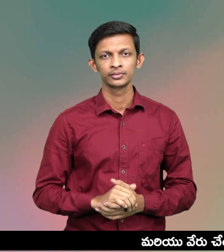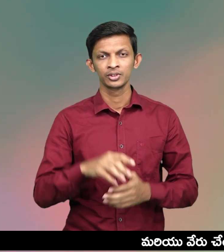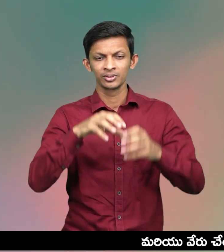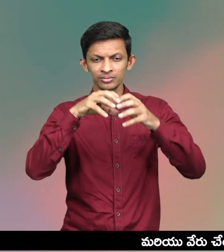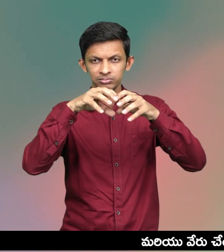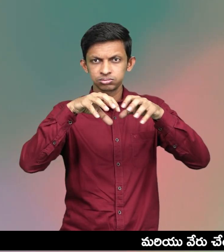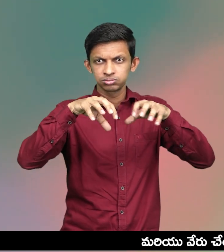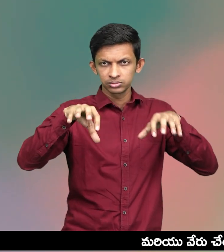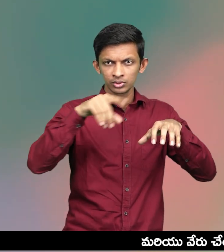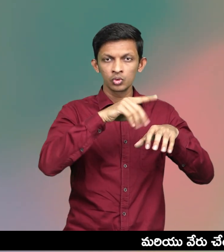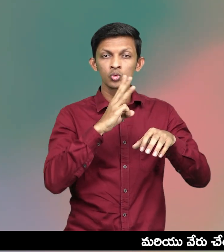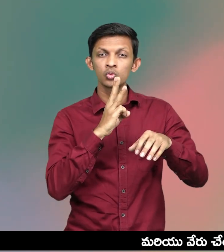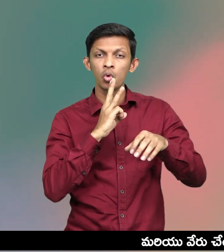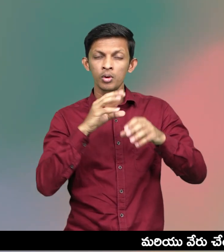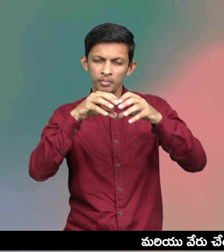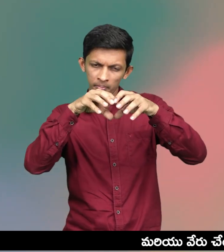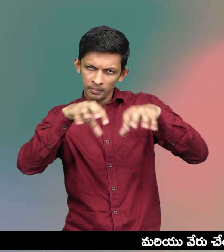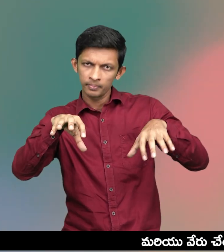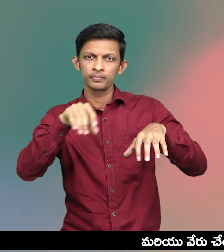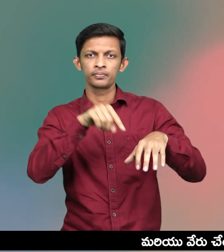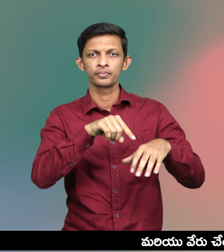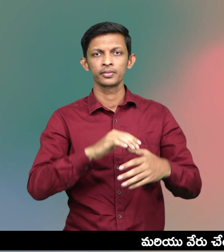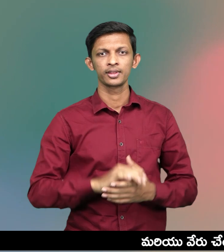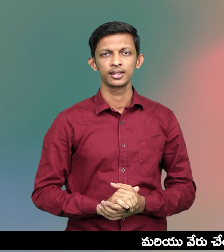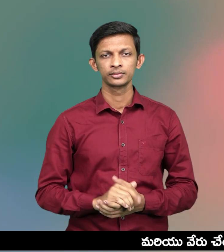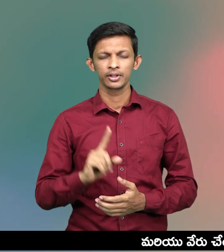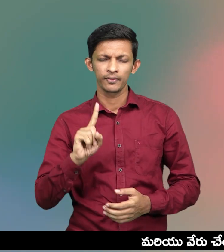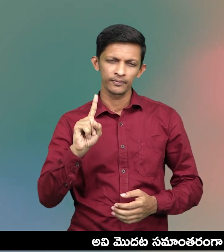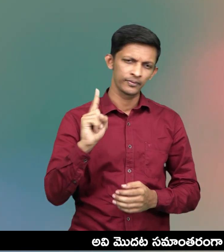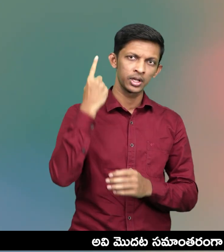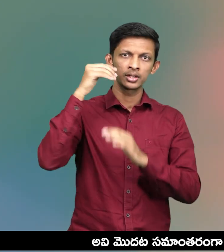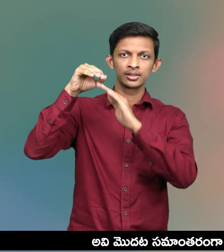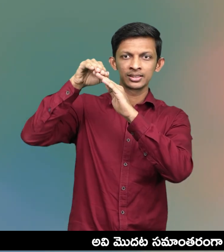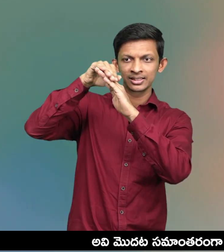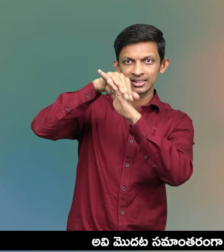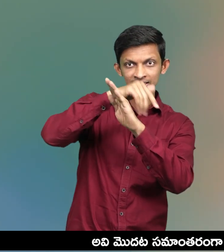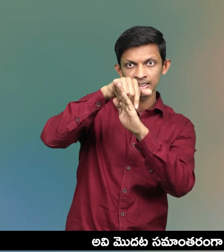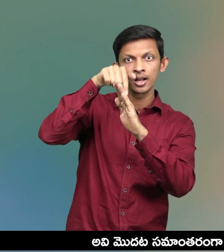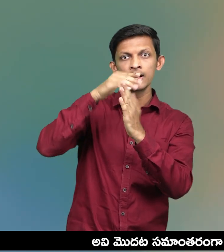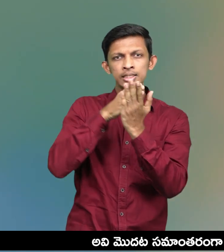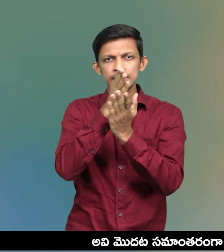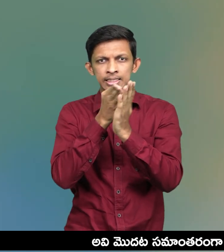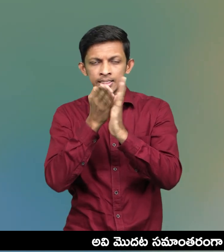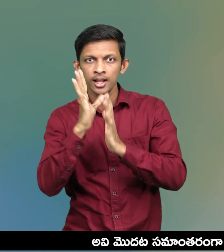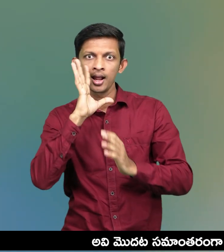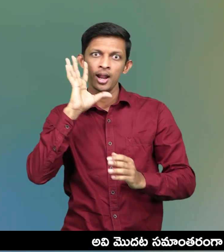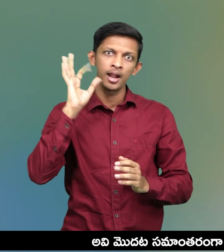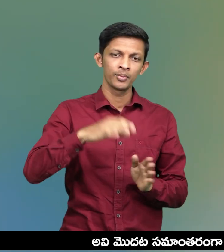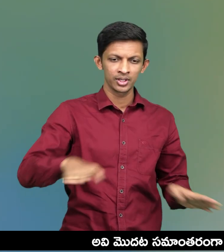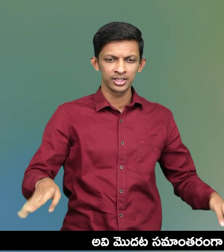మరియు వేరు చేయబడ్డాయి. నీటి విభజనల ద్వారా అవి మొదట సమాంతరంగా ప్రవహిస్తాయి పర్వతాల ప్రధాన